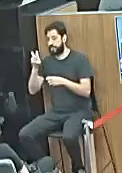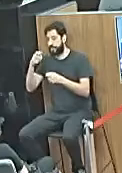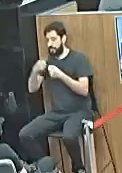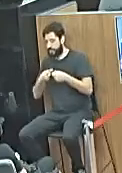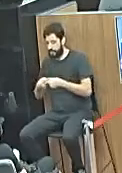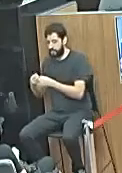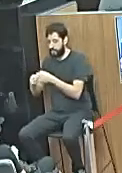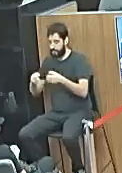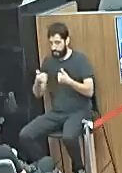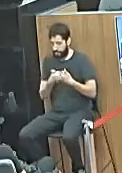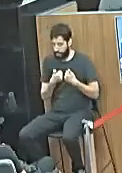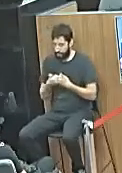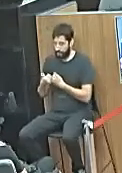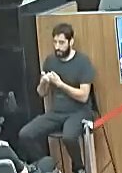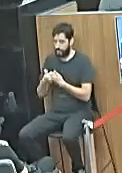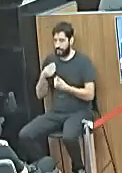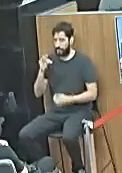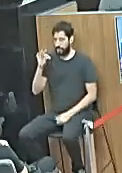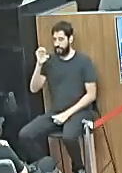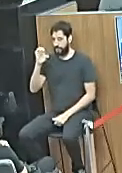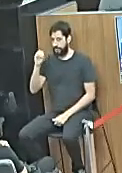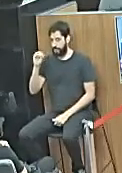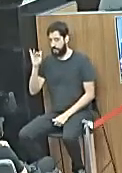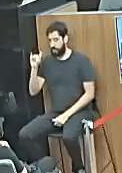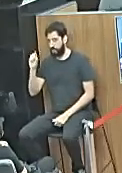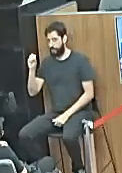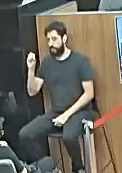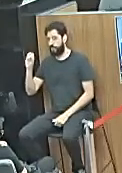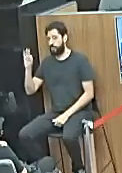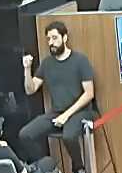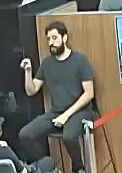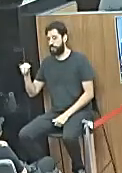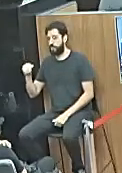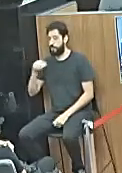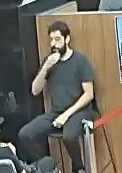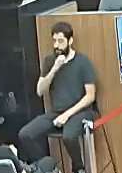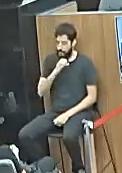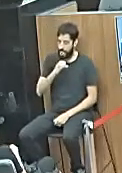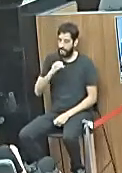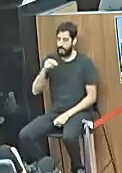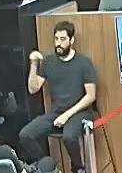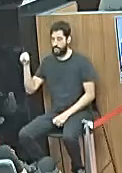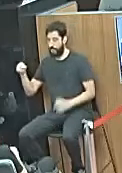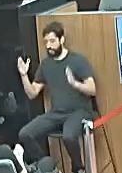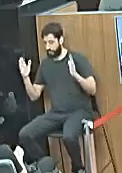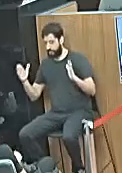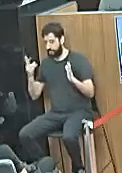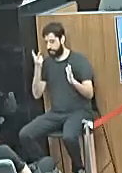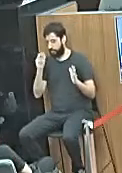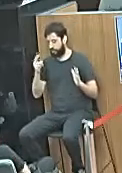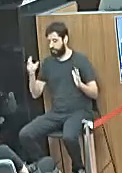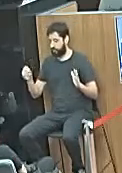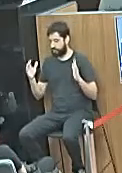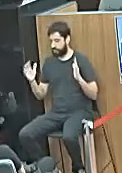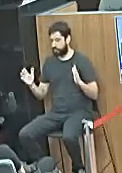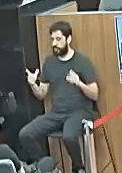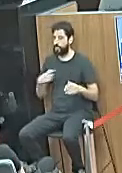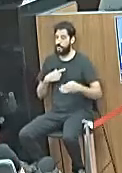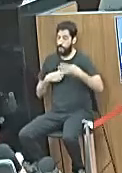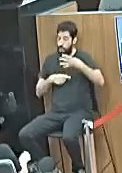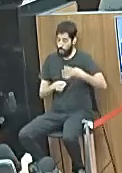regiões intermediária de teófilo otoni de março a novembro de 2021 realizará a 4ª